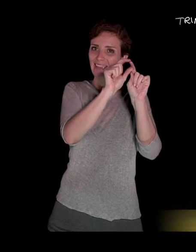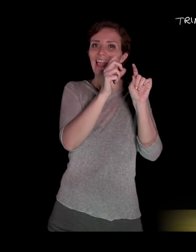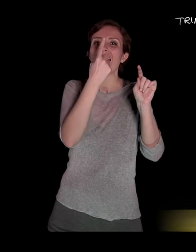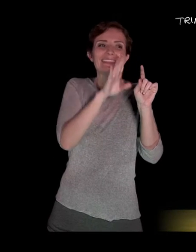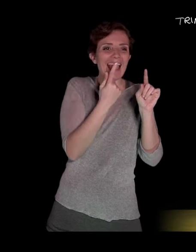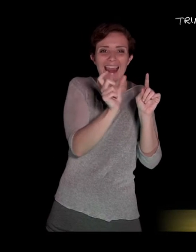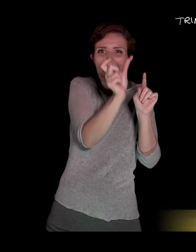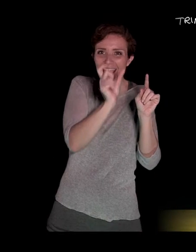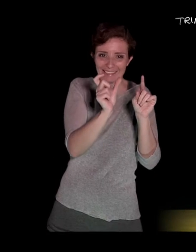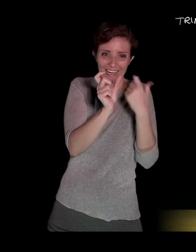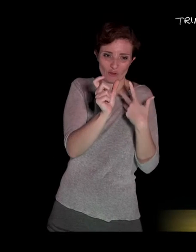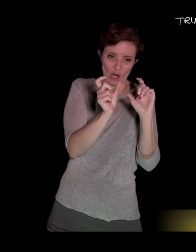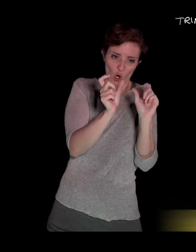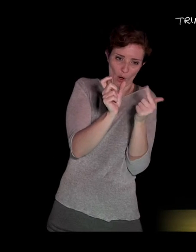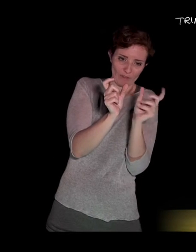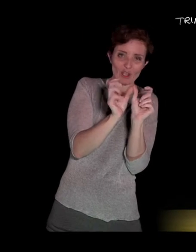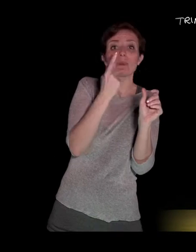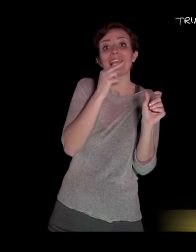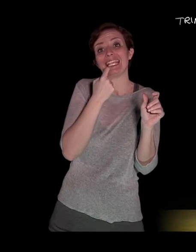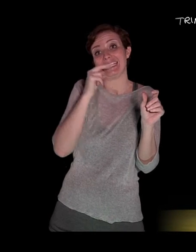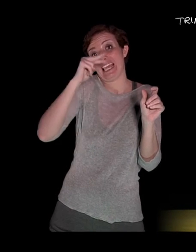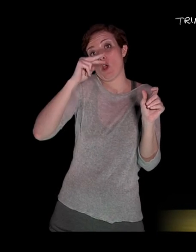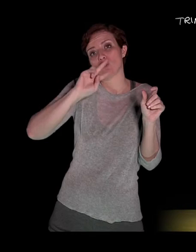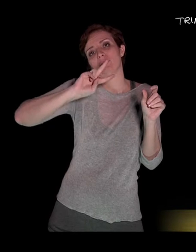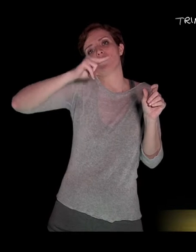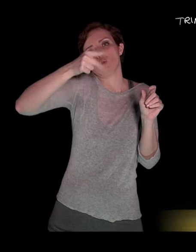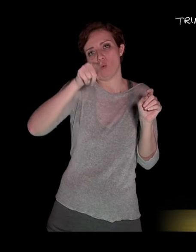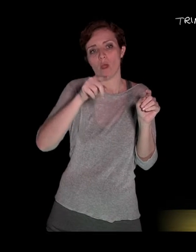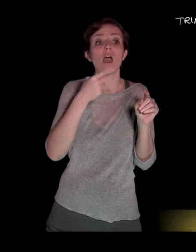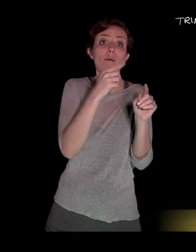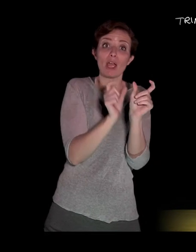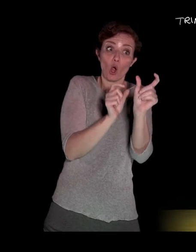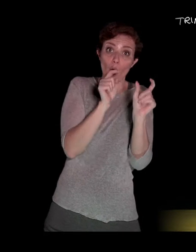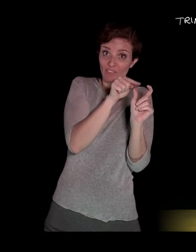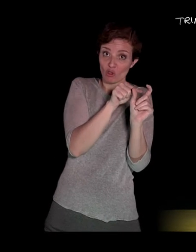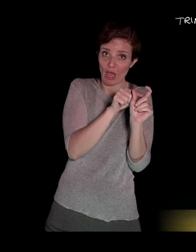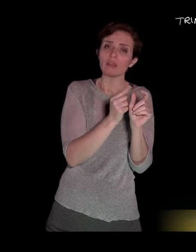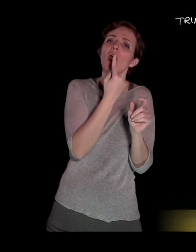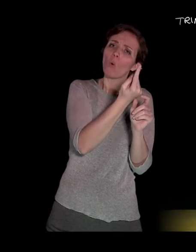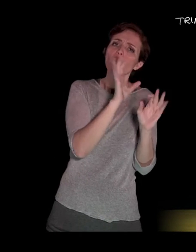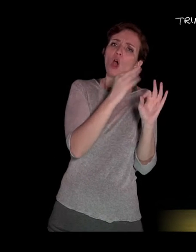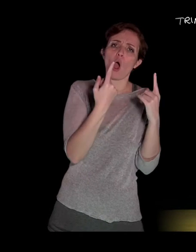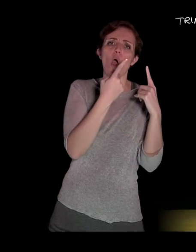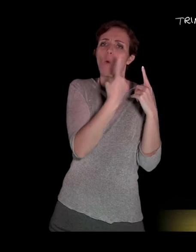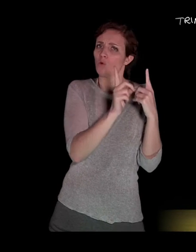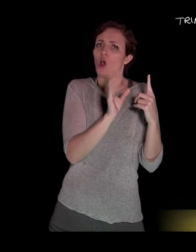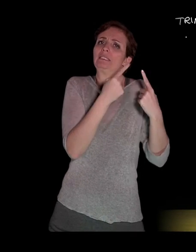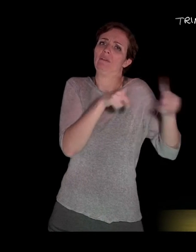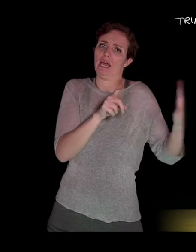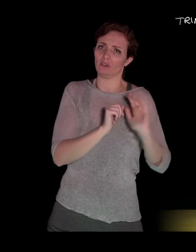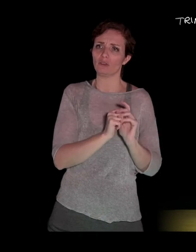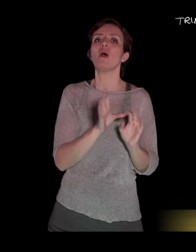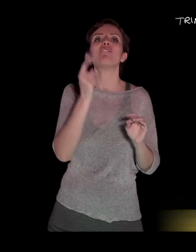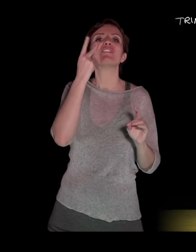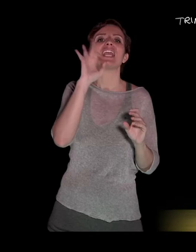della della lettera di grado 2 quindi di secondo grado sia pari ad 1 oppure oppure diverso da 1 vediamo il caso in cui il